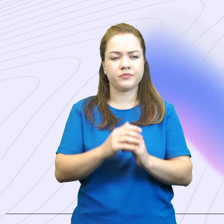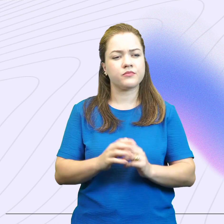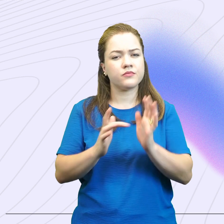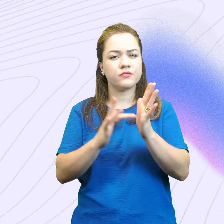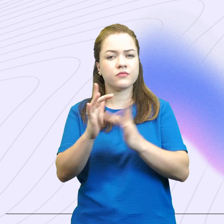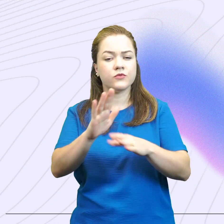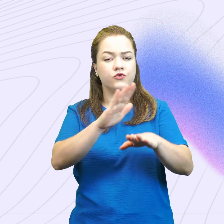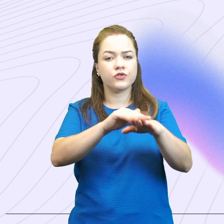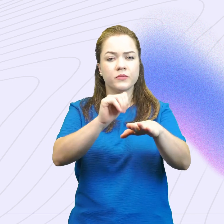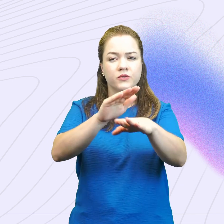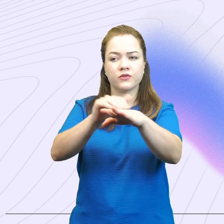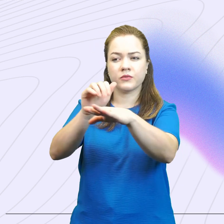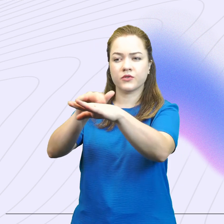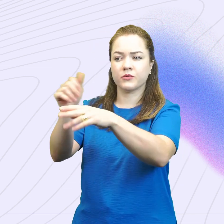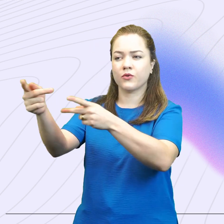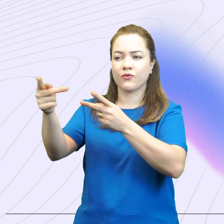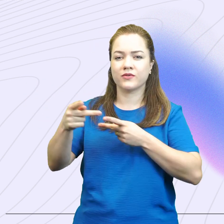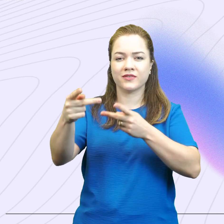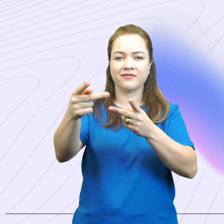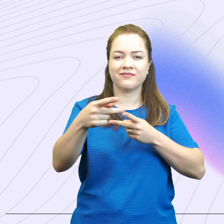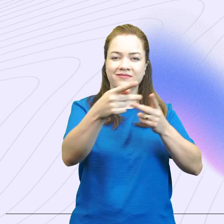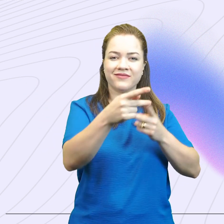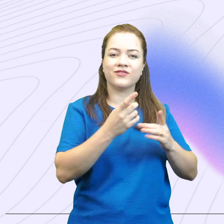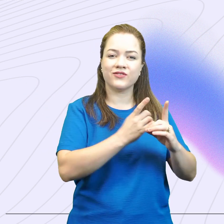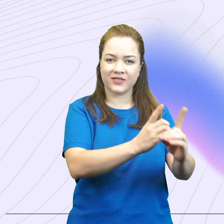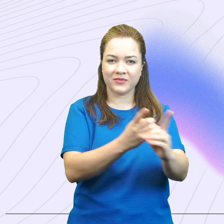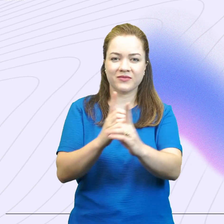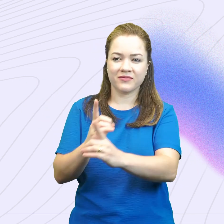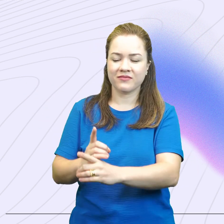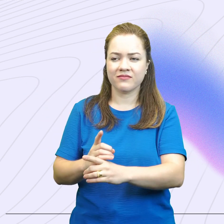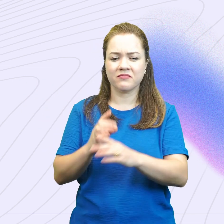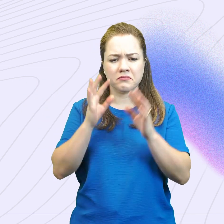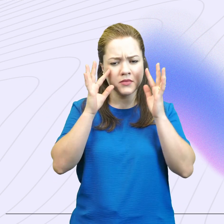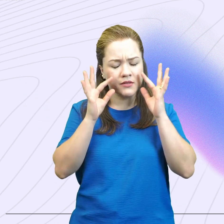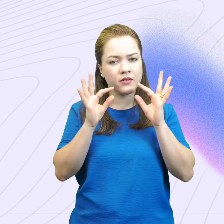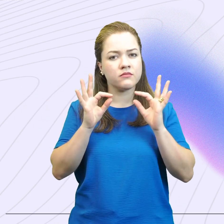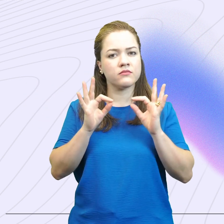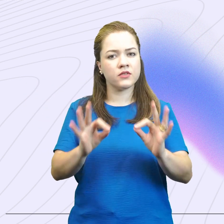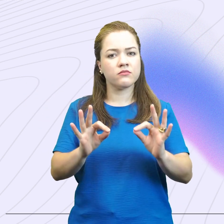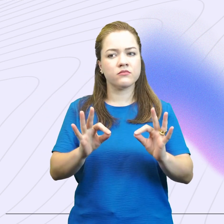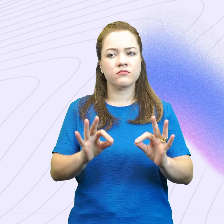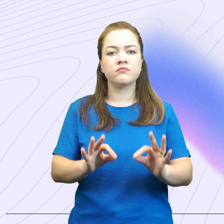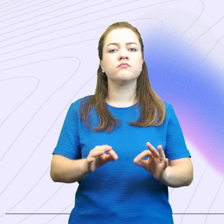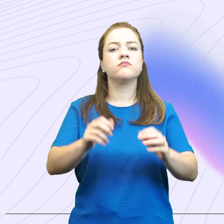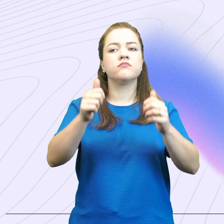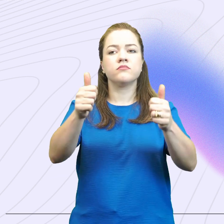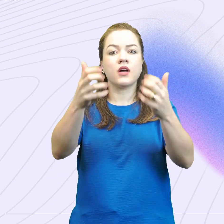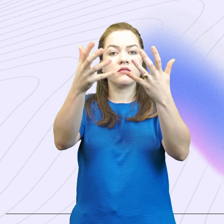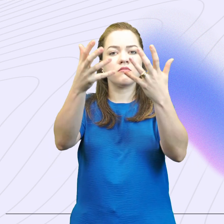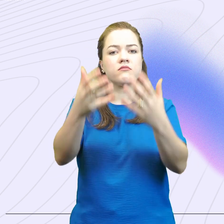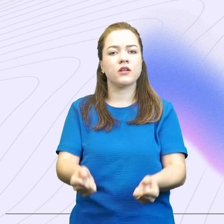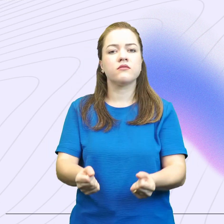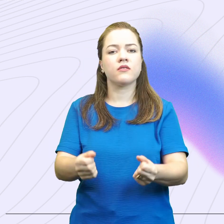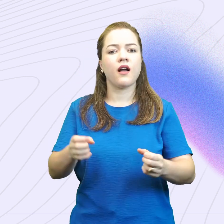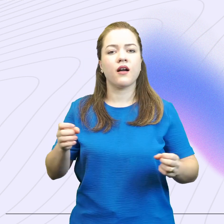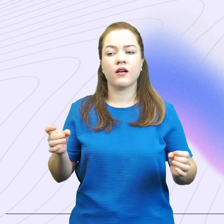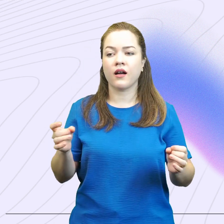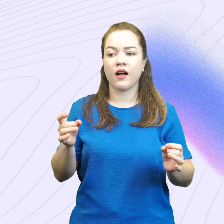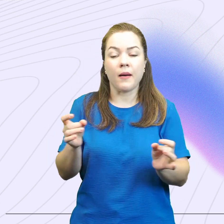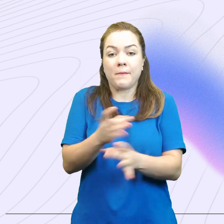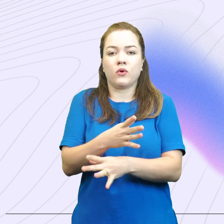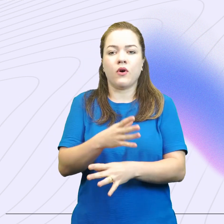Jesus chama esses discípulos, algo que me chama muita atenção é a respeito da disposição deles de